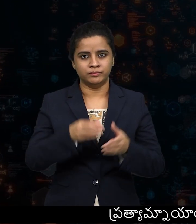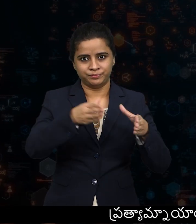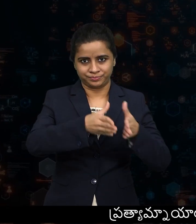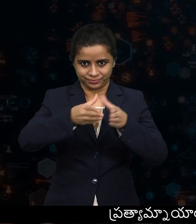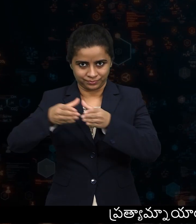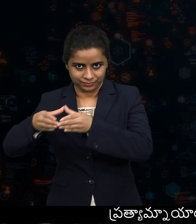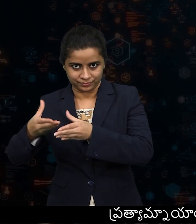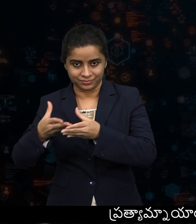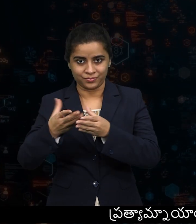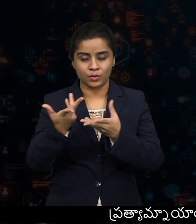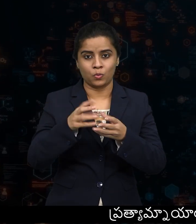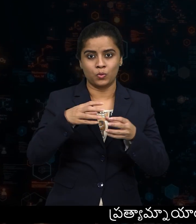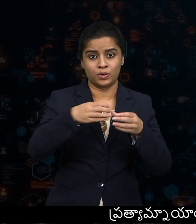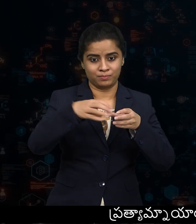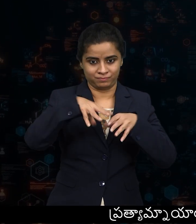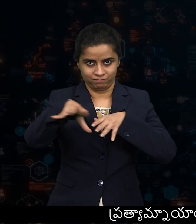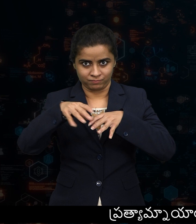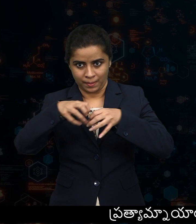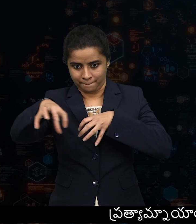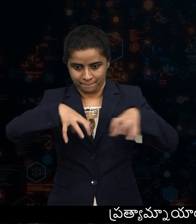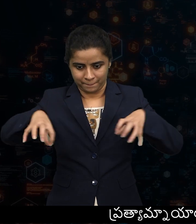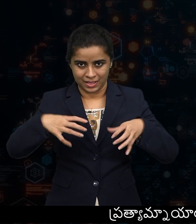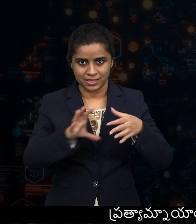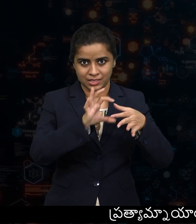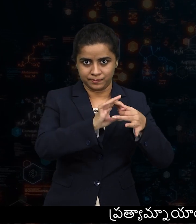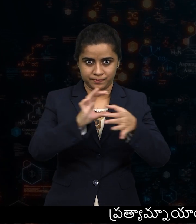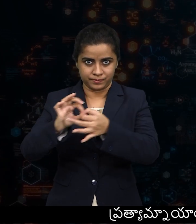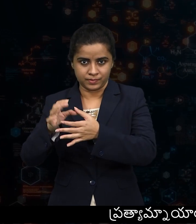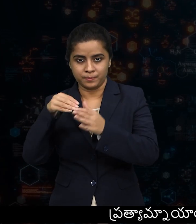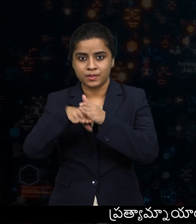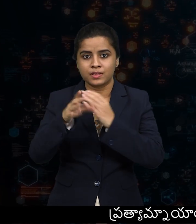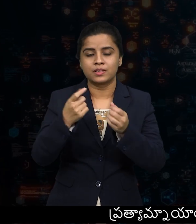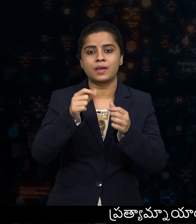శాఖను సూచిస్తుంది.